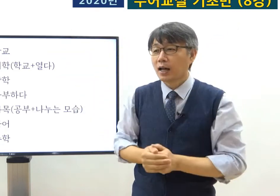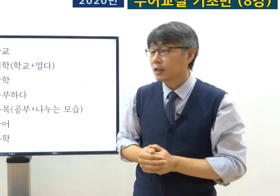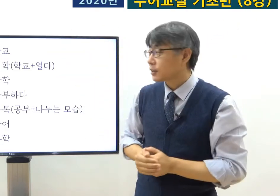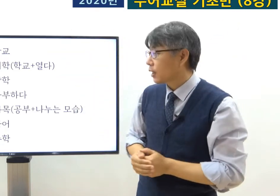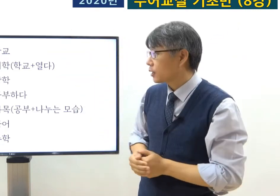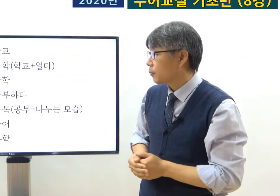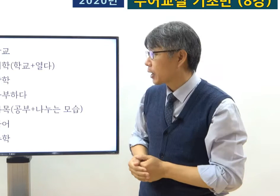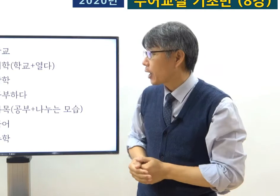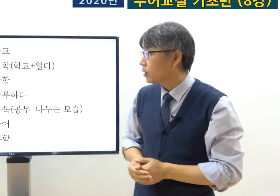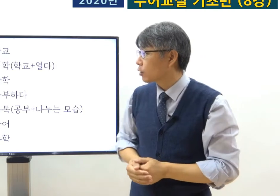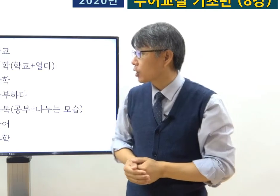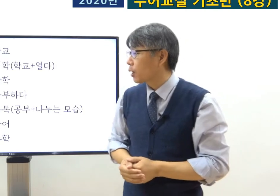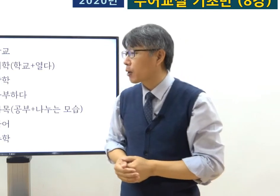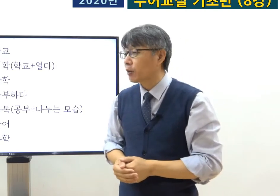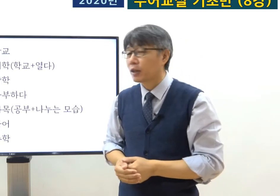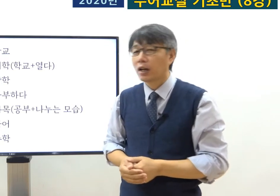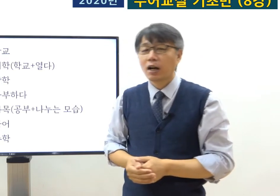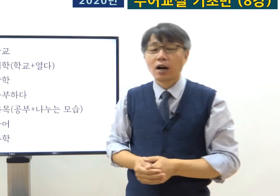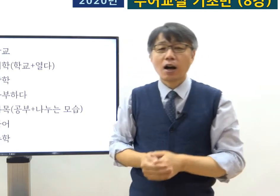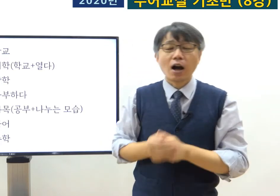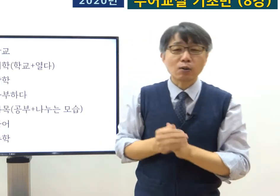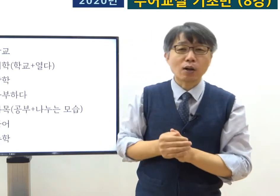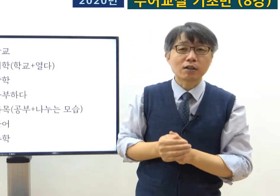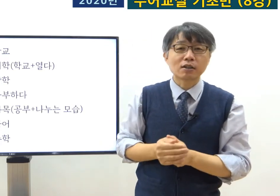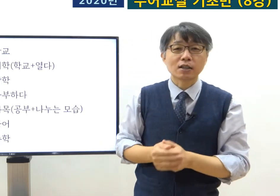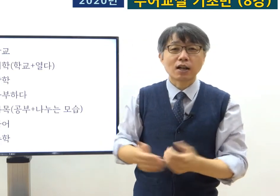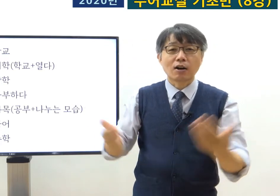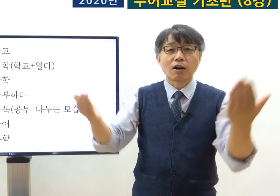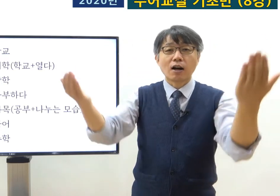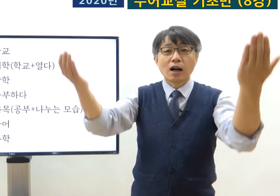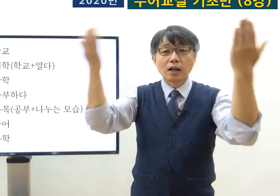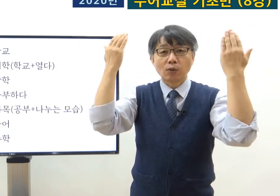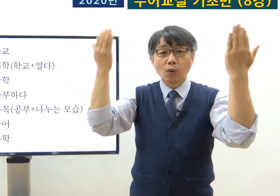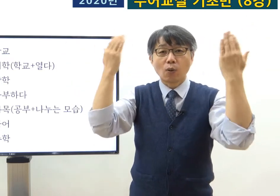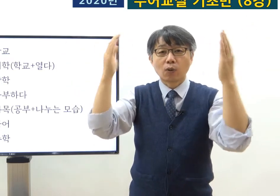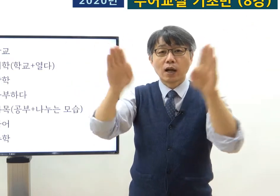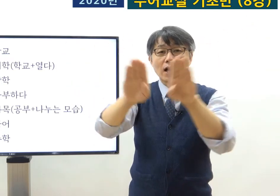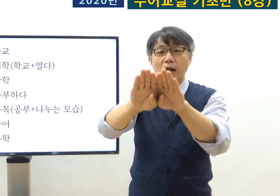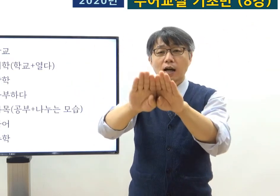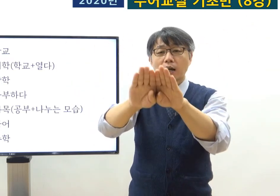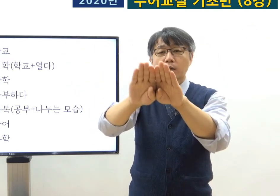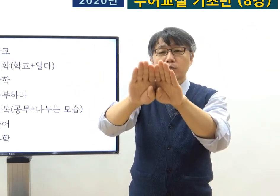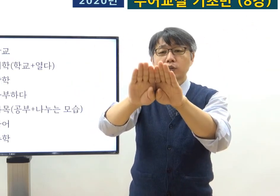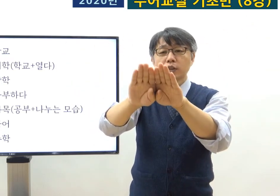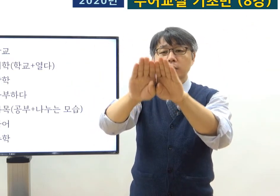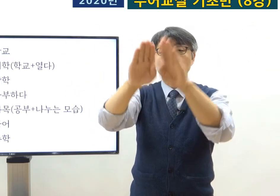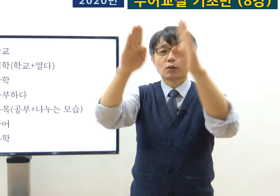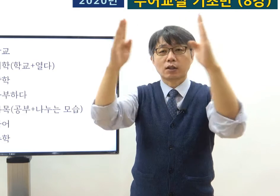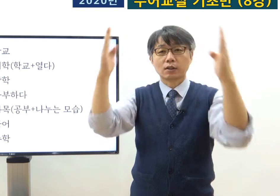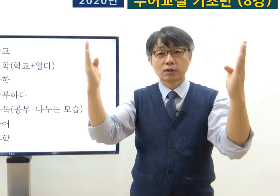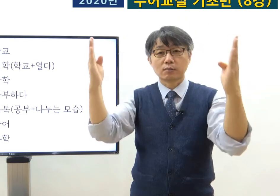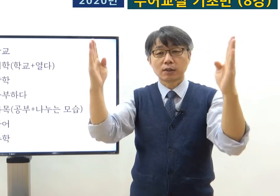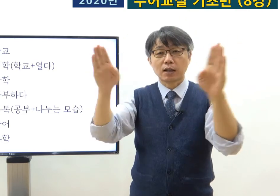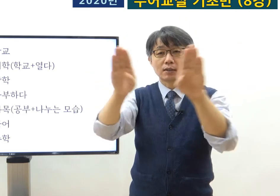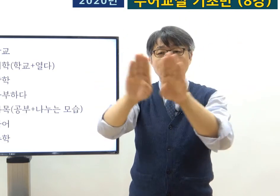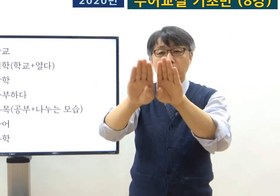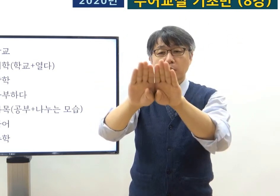학교입니다. 자, 그 다음에 계약은 어떻게 하면 학교가 여는 거잖아요. 학교가 문을 이렇게 여는 겁니다. 자, 이렇게